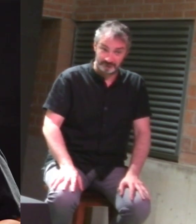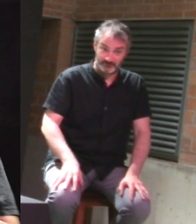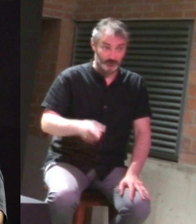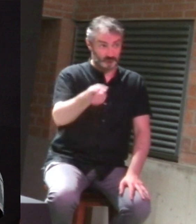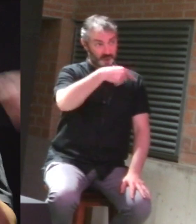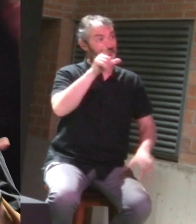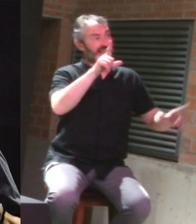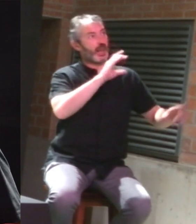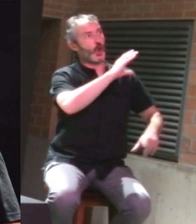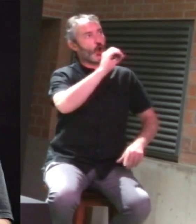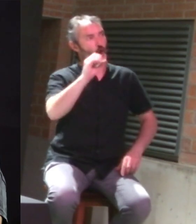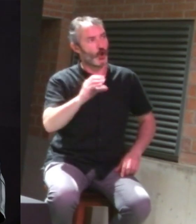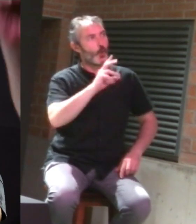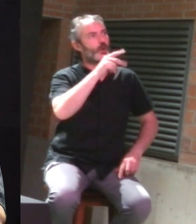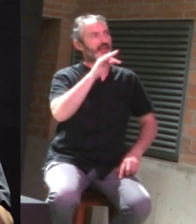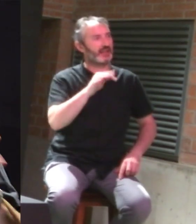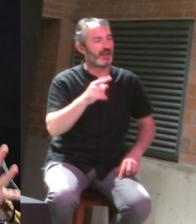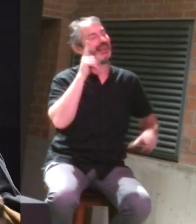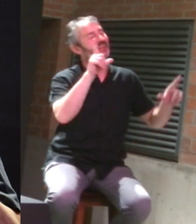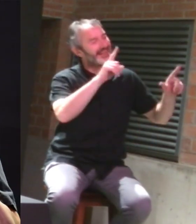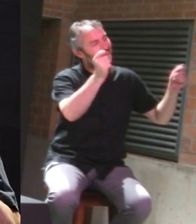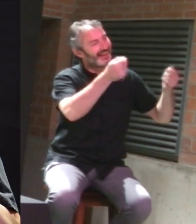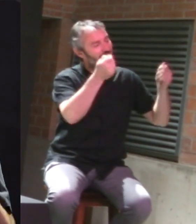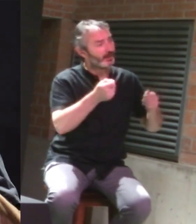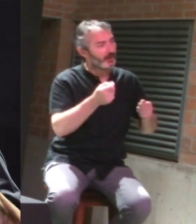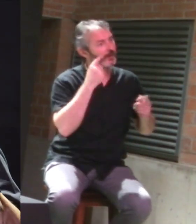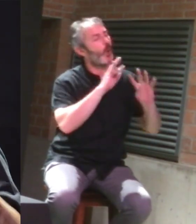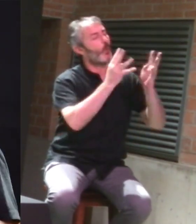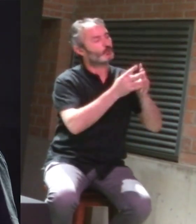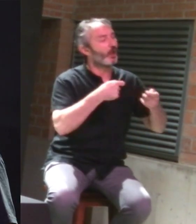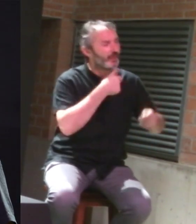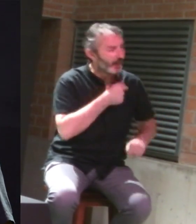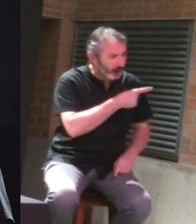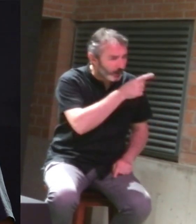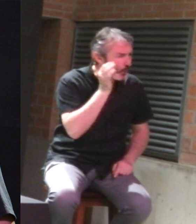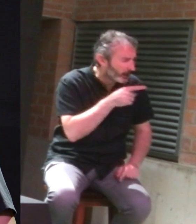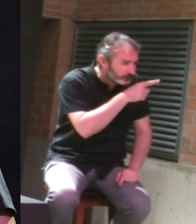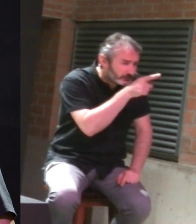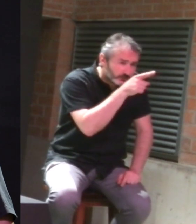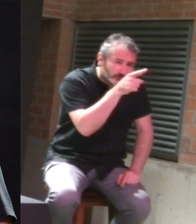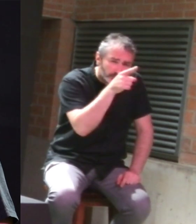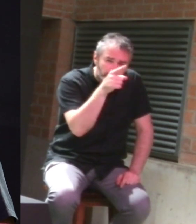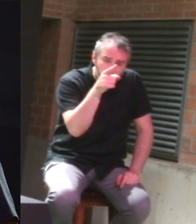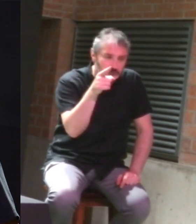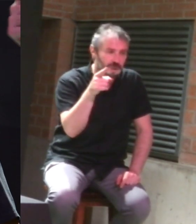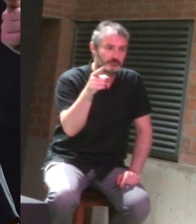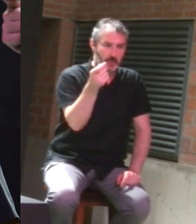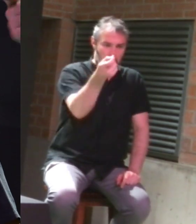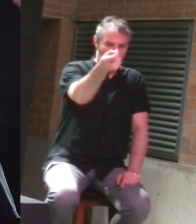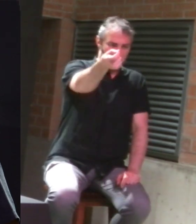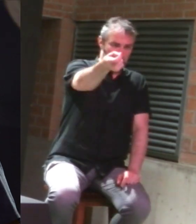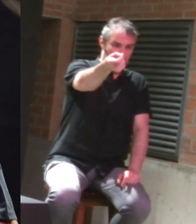quiénes son los secretarios generales, cuando miro un poco las juntas directivas, que negocio, etcétera, pues lo que veo es que predominan los